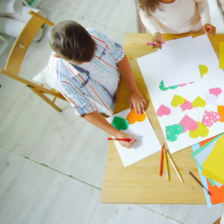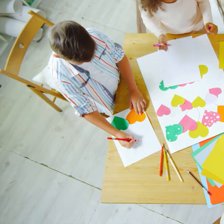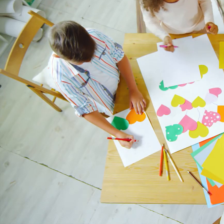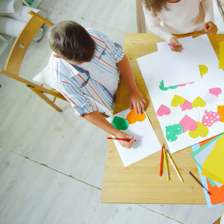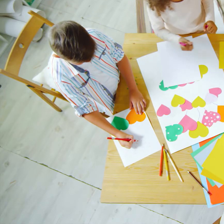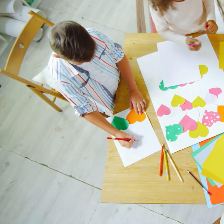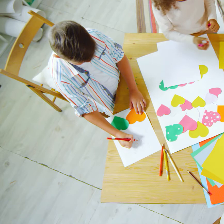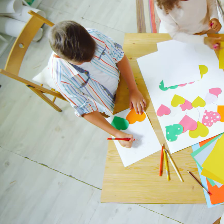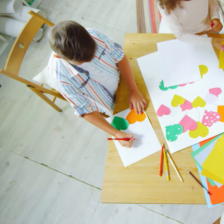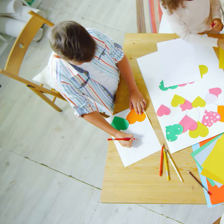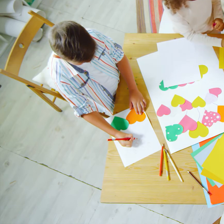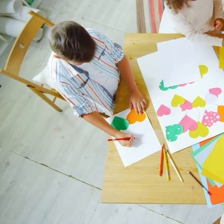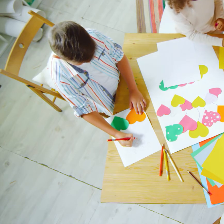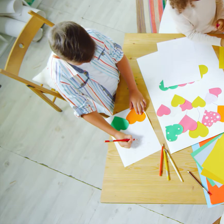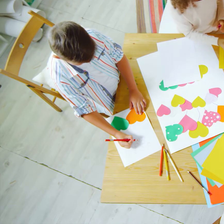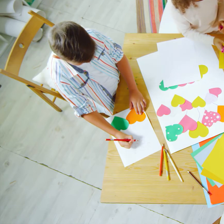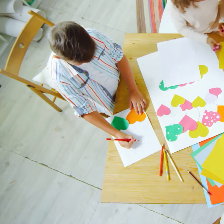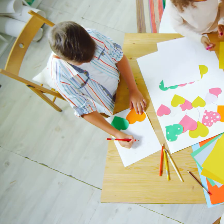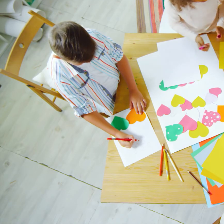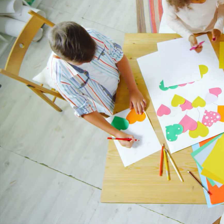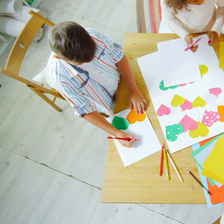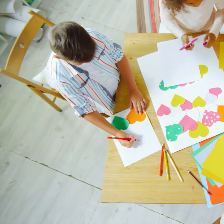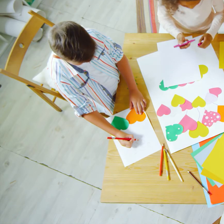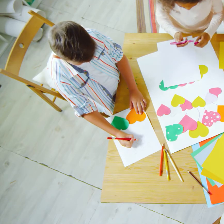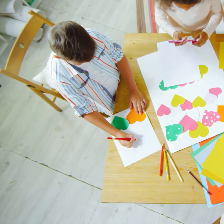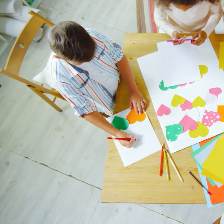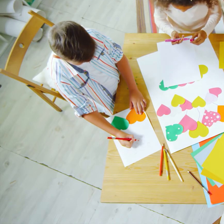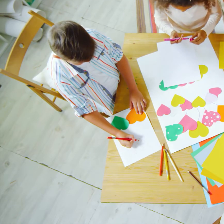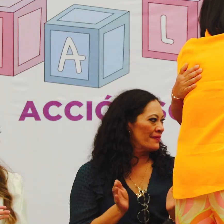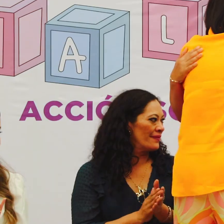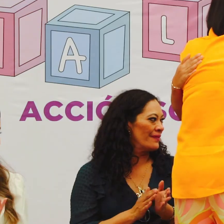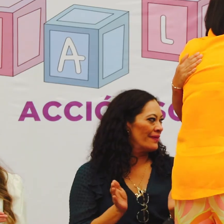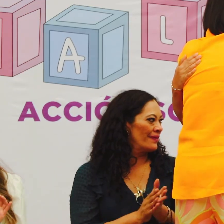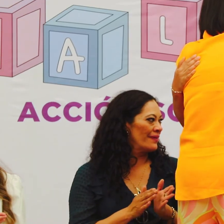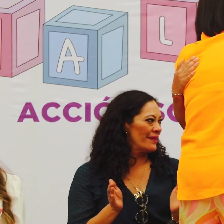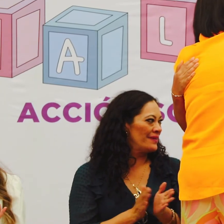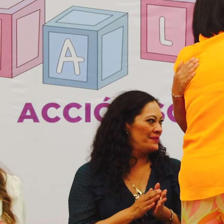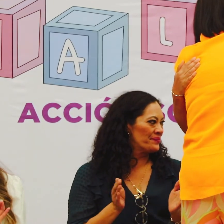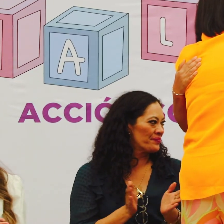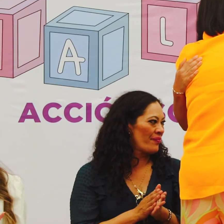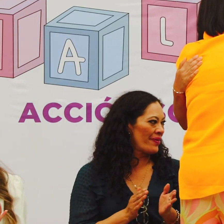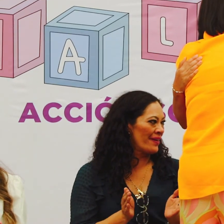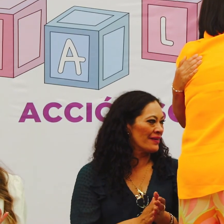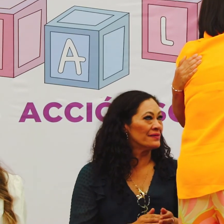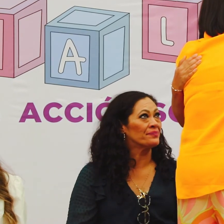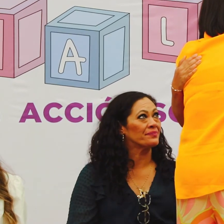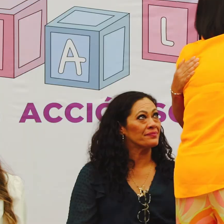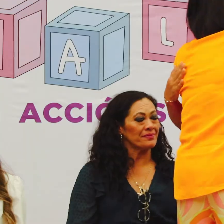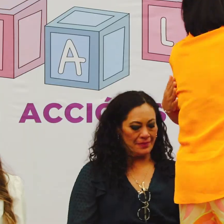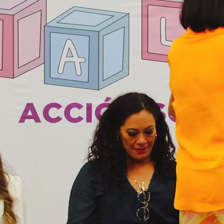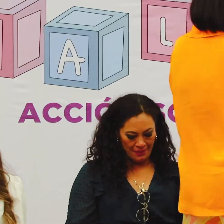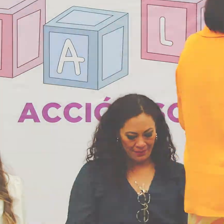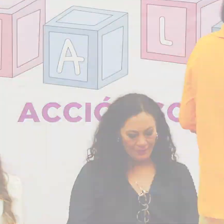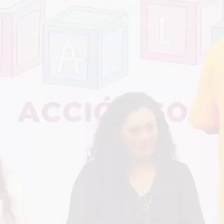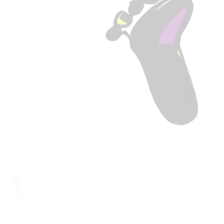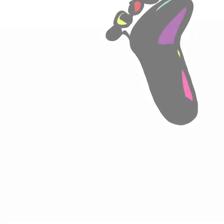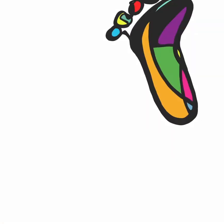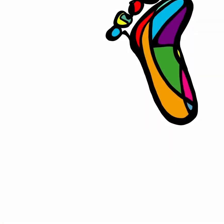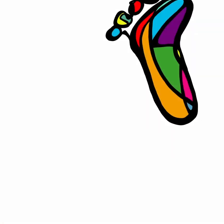beneficio principalmente de nuestros niños y niñas que van a estar en buenas manos,